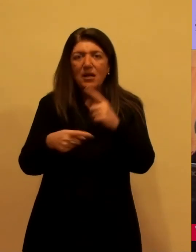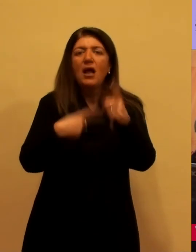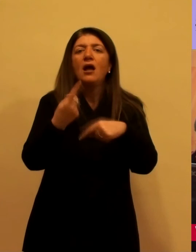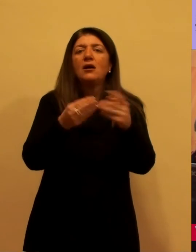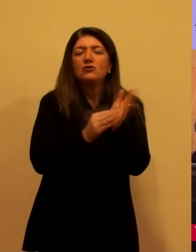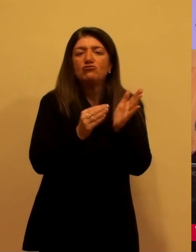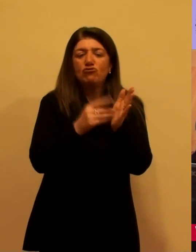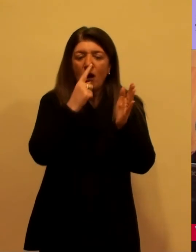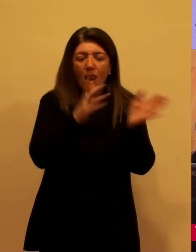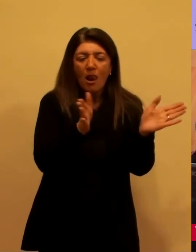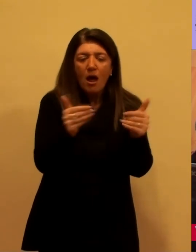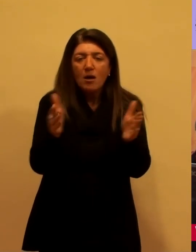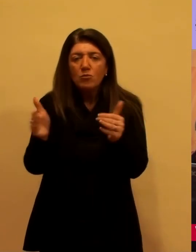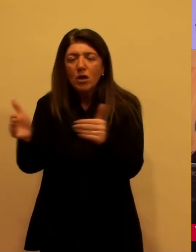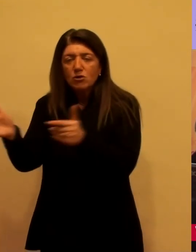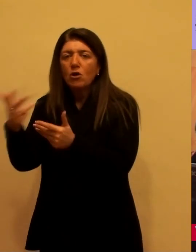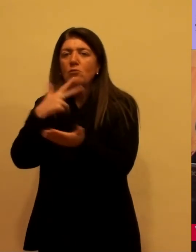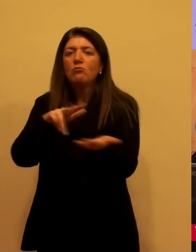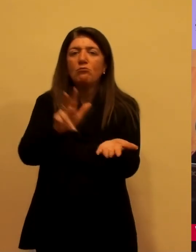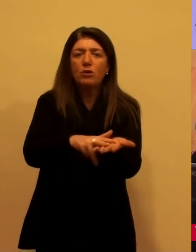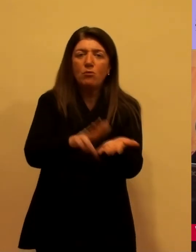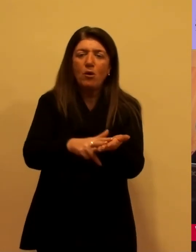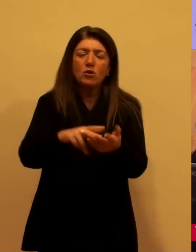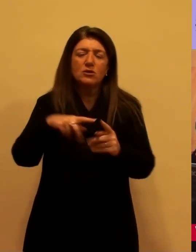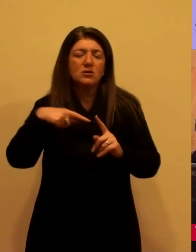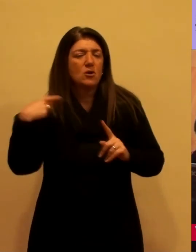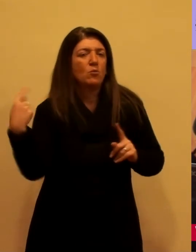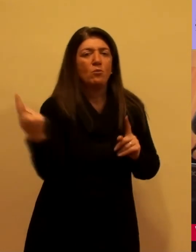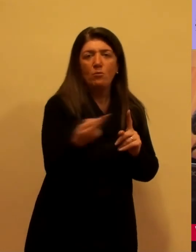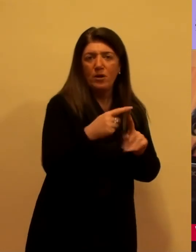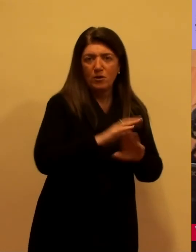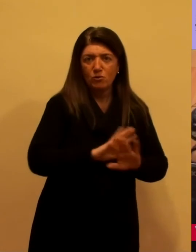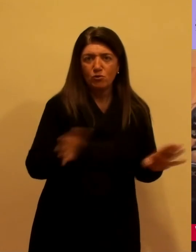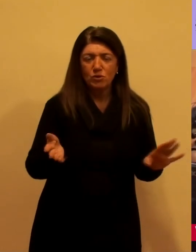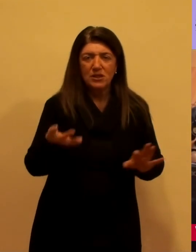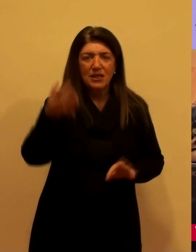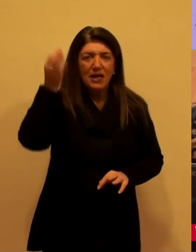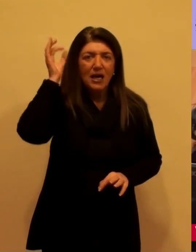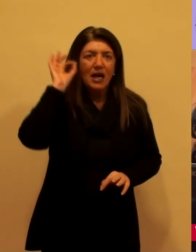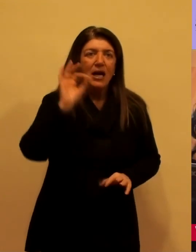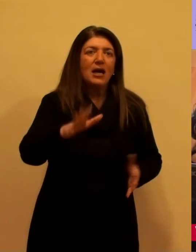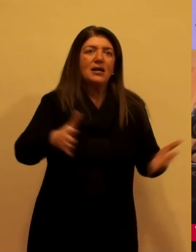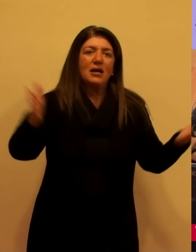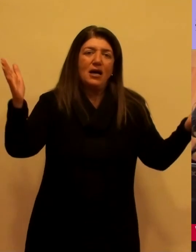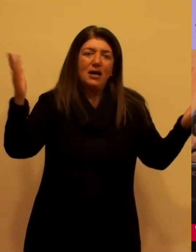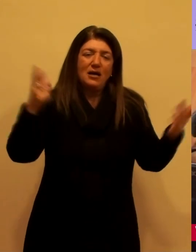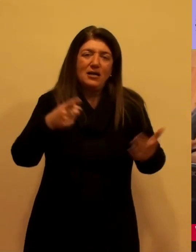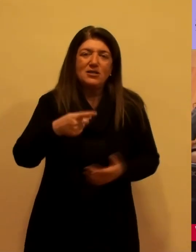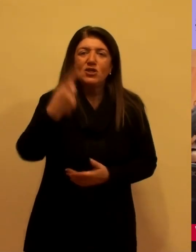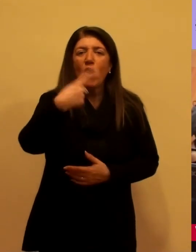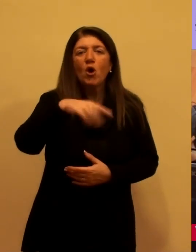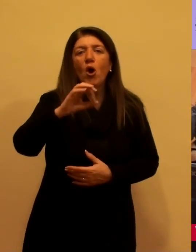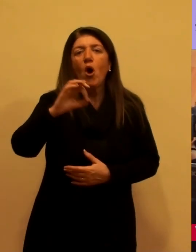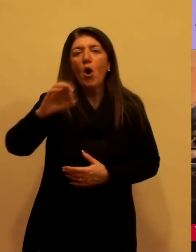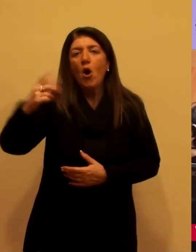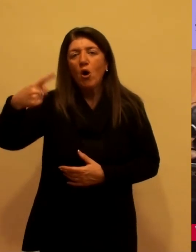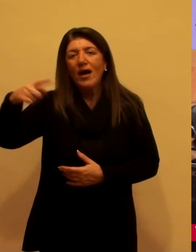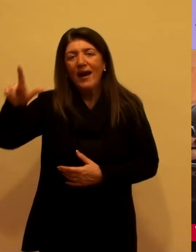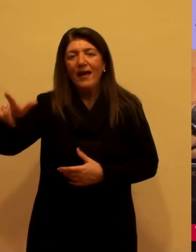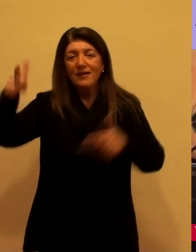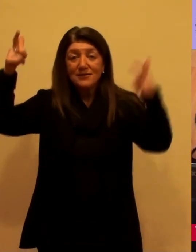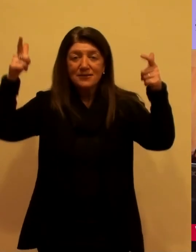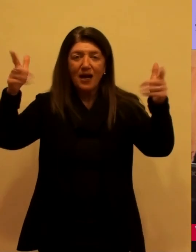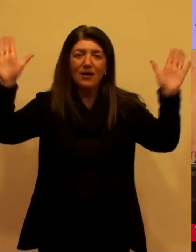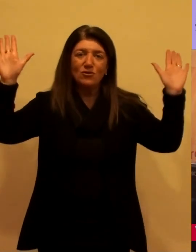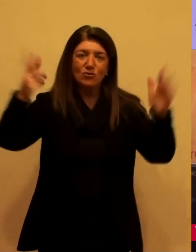sono i laboratori per le proposte per tutti. In ogni caso, Google, santo Google, PAV, cerca, si trova tutto.